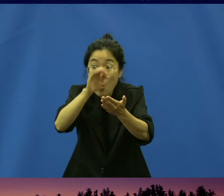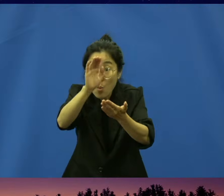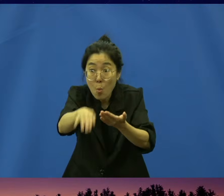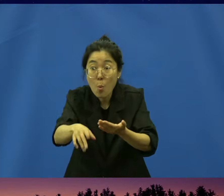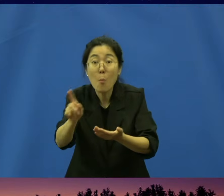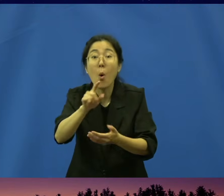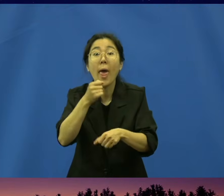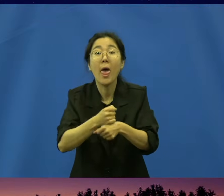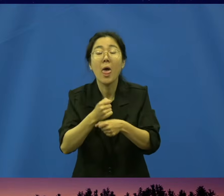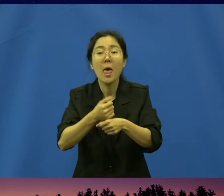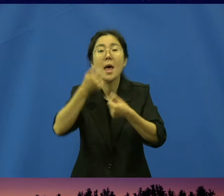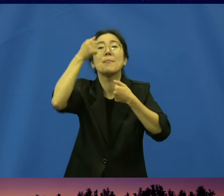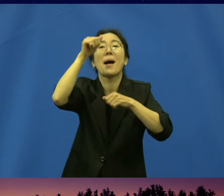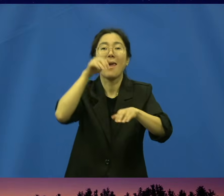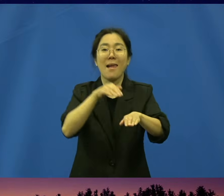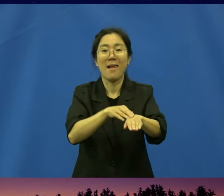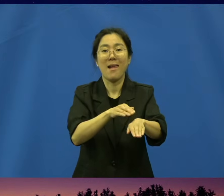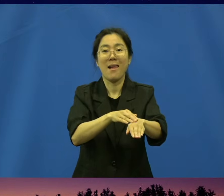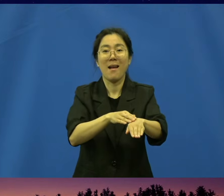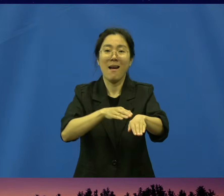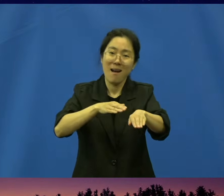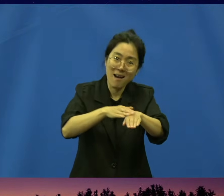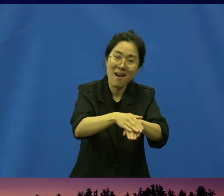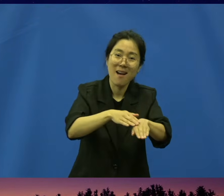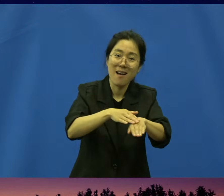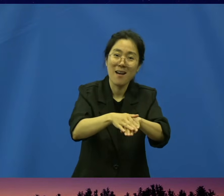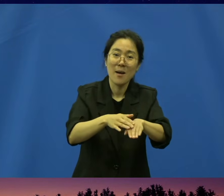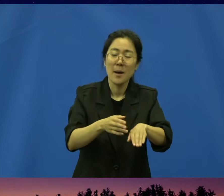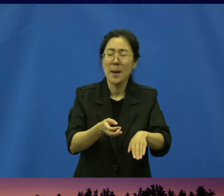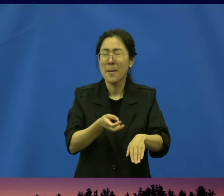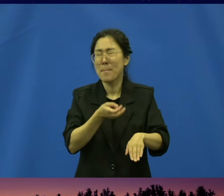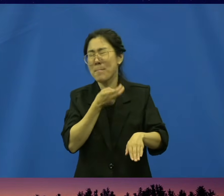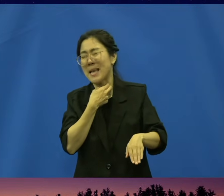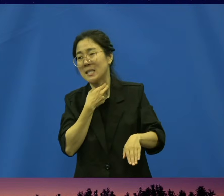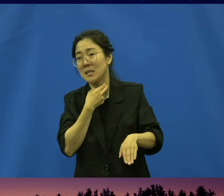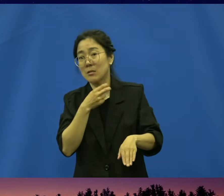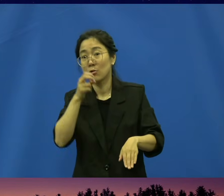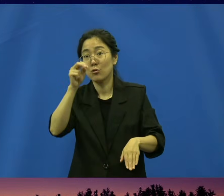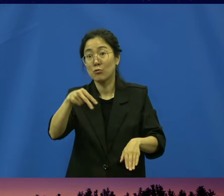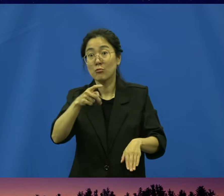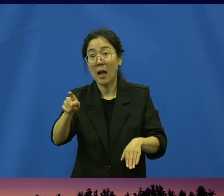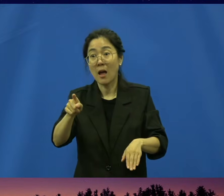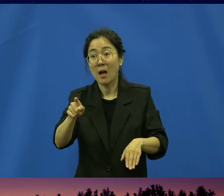발도 씻겨주셨습니다. 아마 정성껏 씻어주실 것으로 생각합니다.